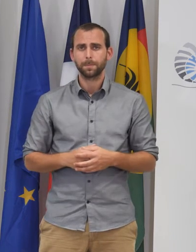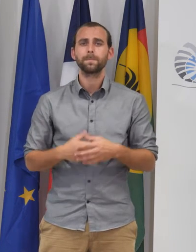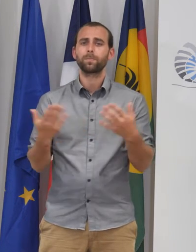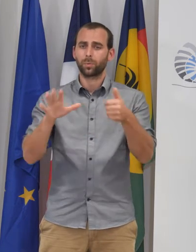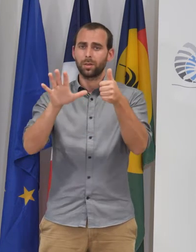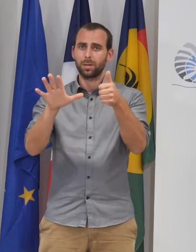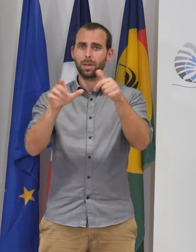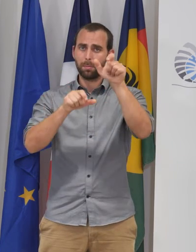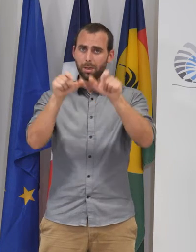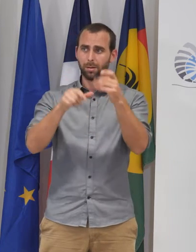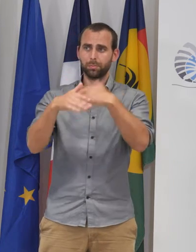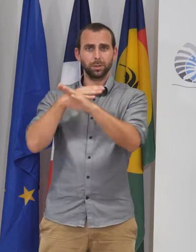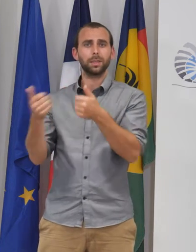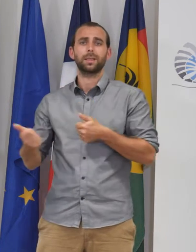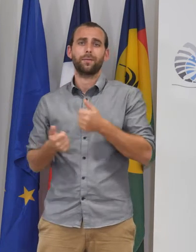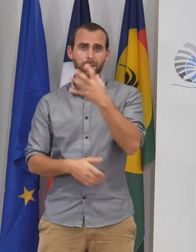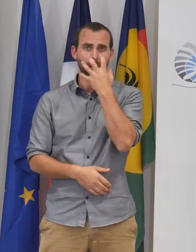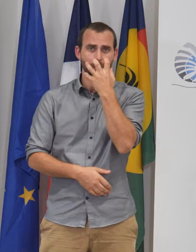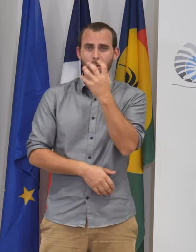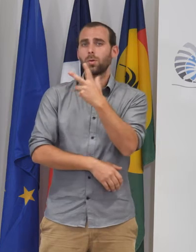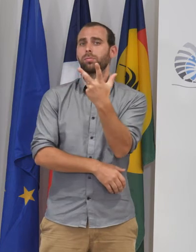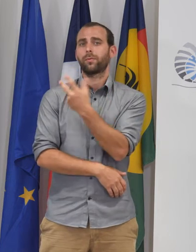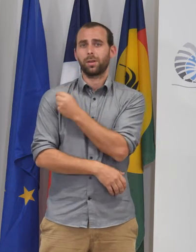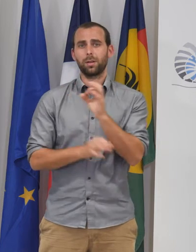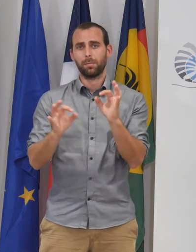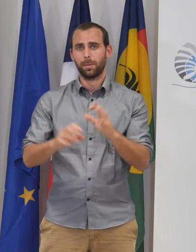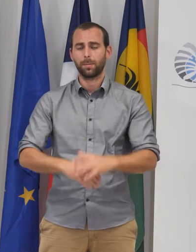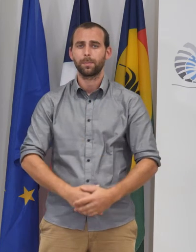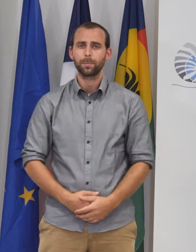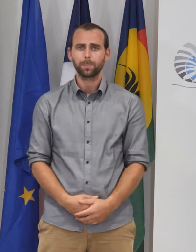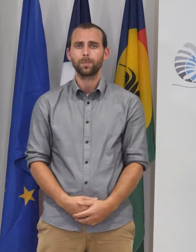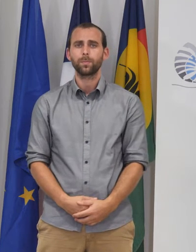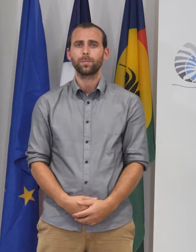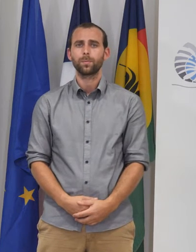6 personnes en réanimation sont non vaccinées.